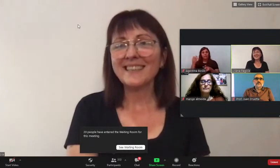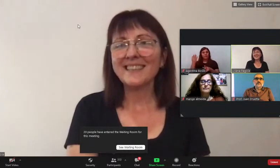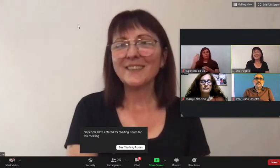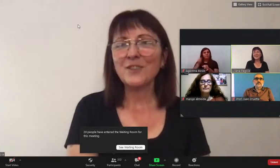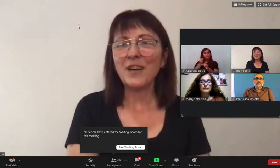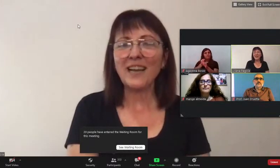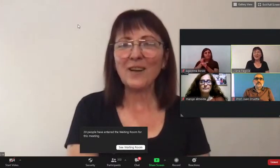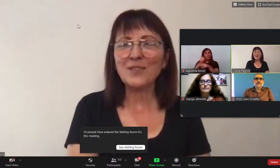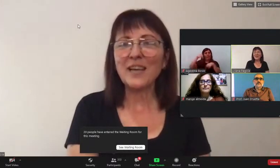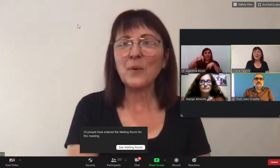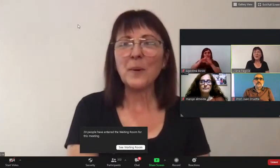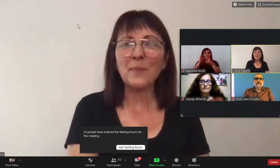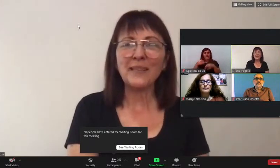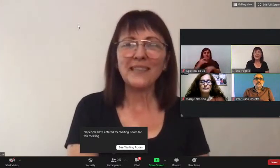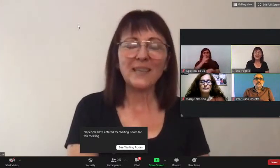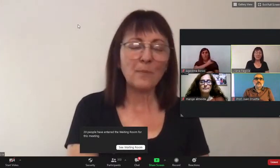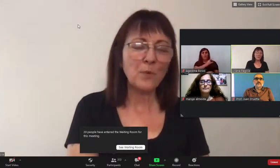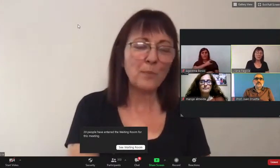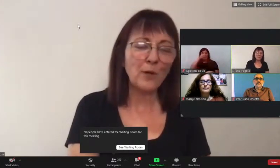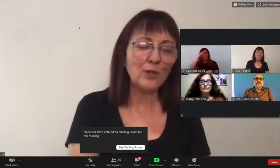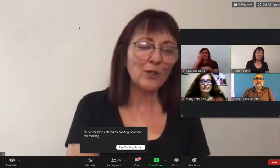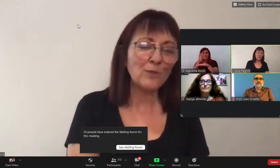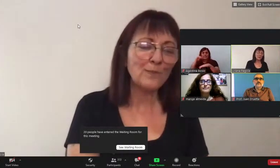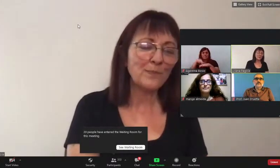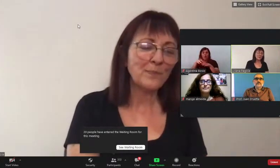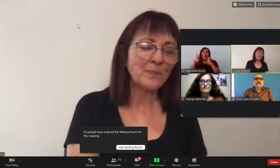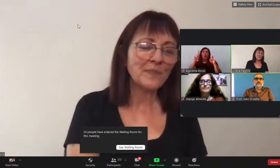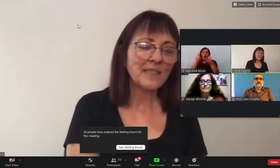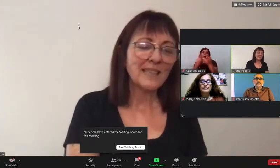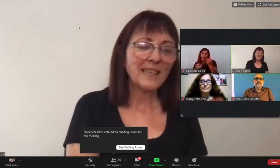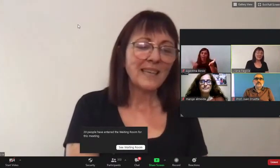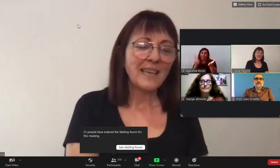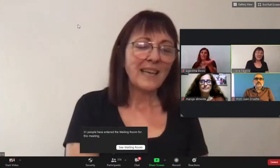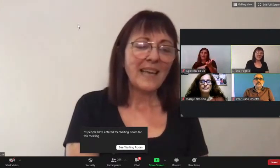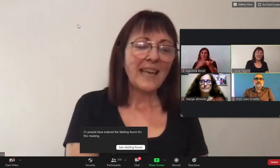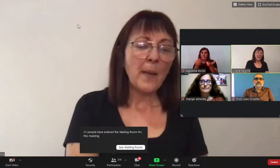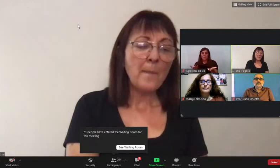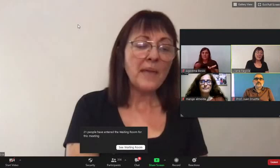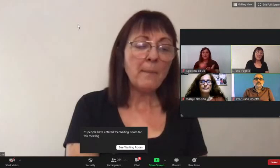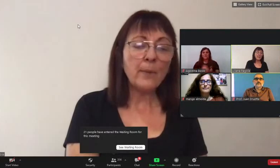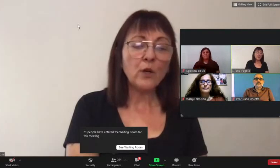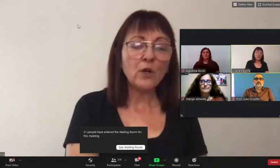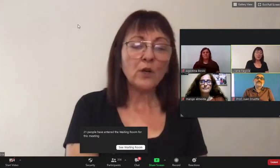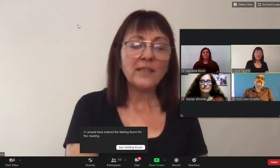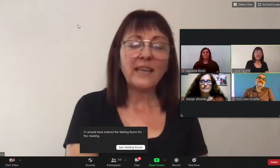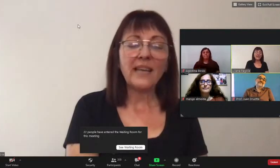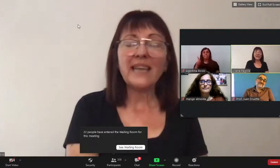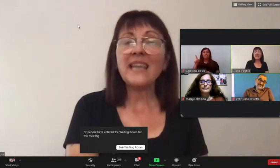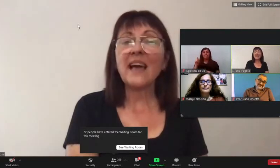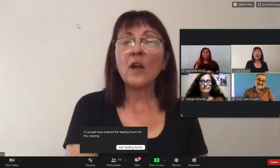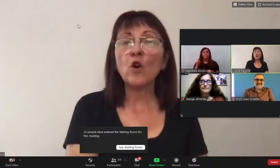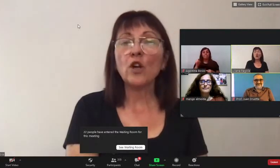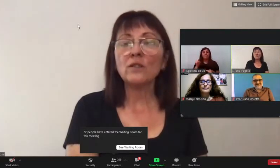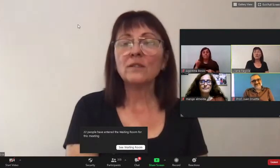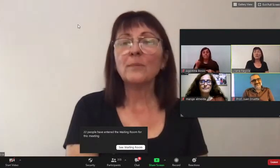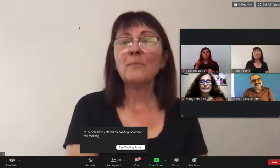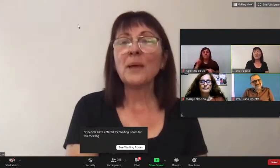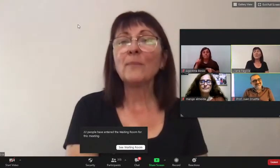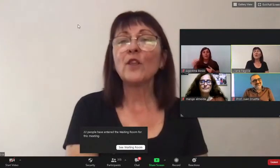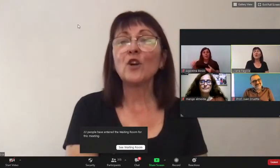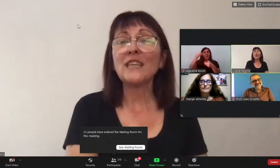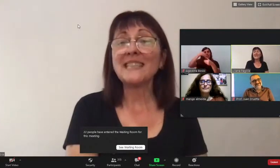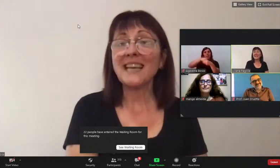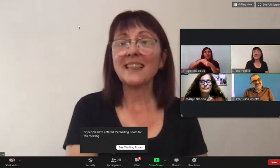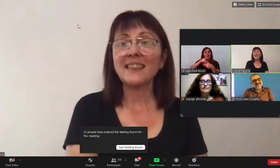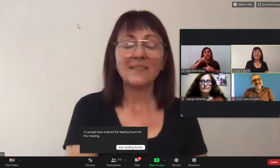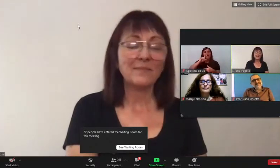casa y ojalá lo sea nuevamente muy pronto. Es miembro de IDACOR, miembro